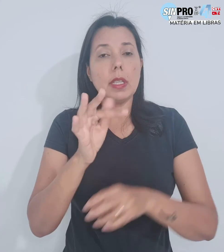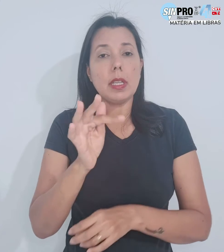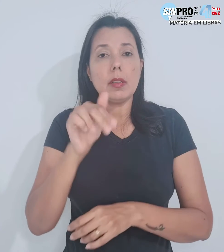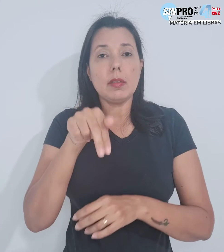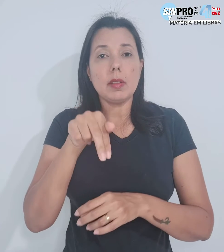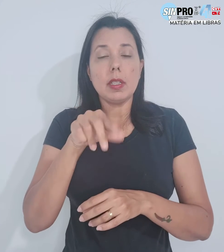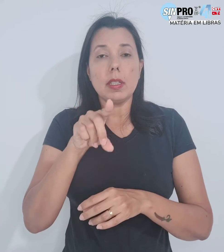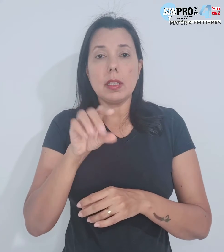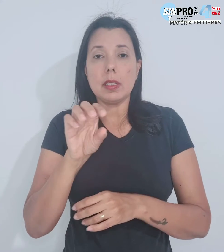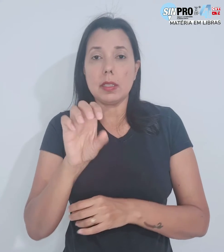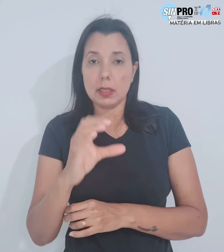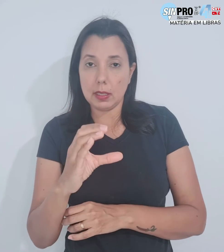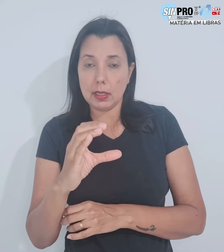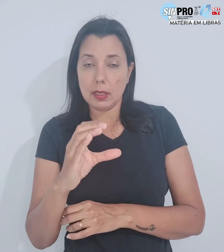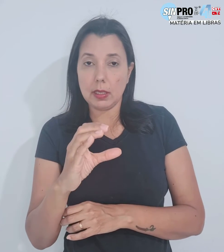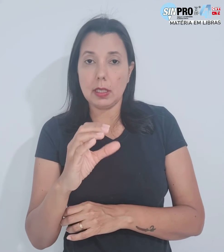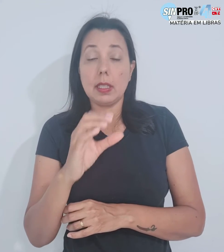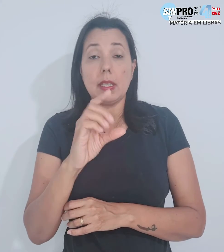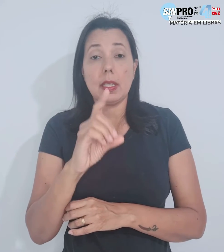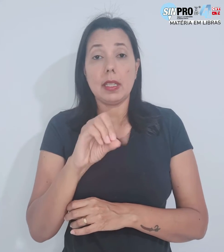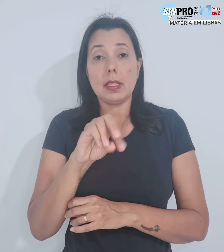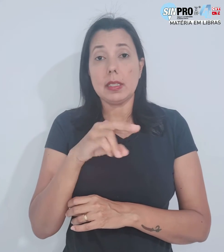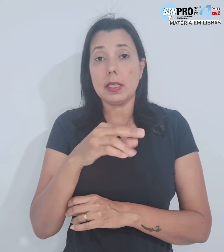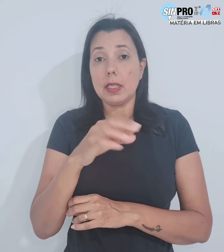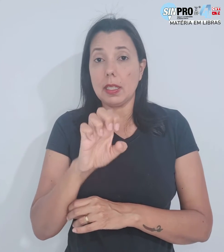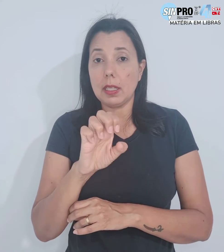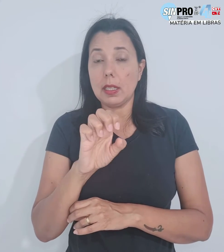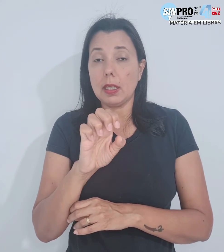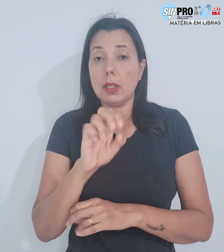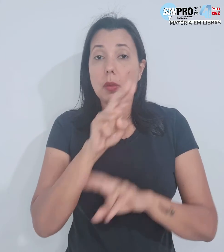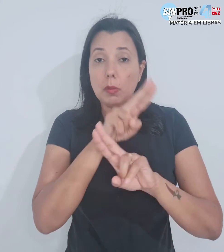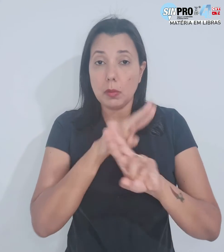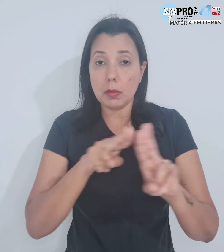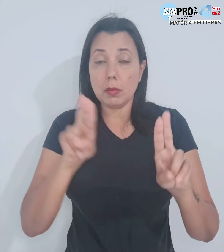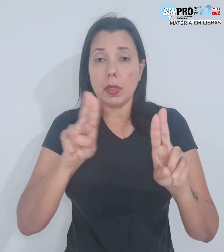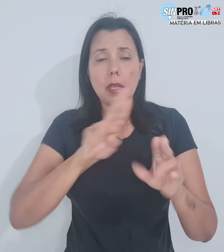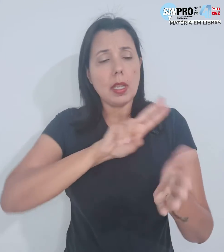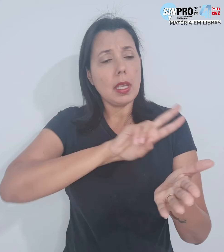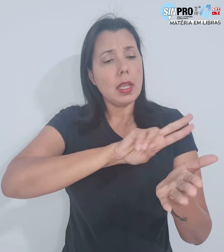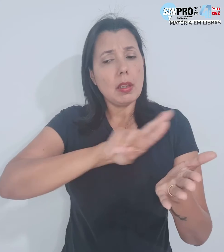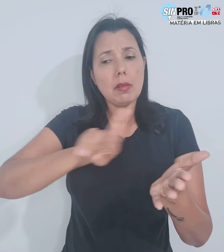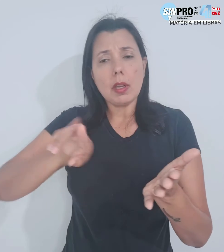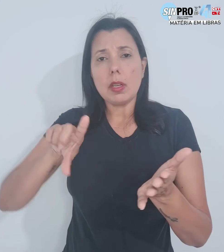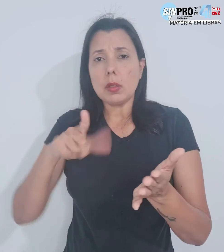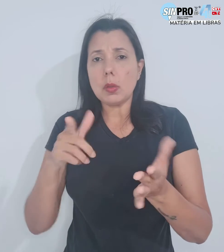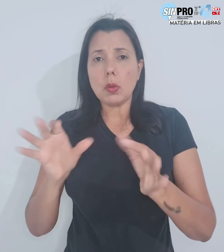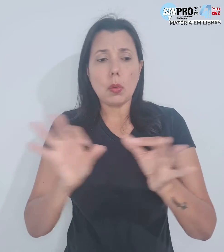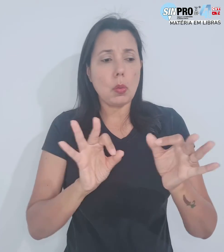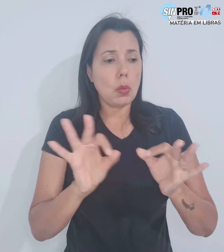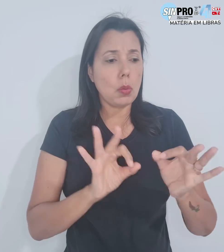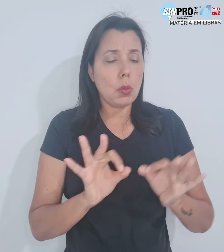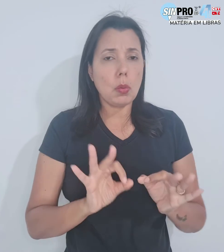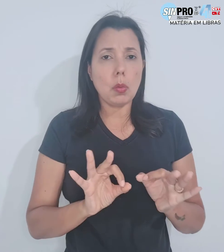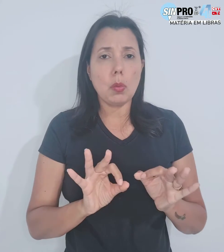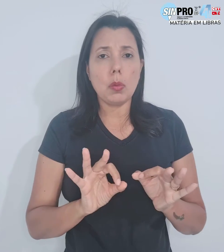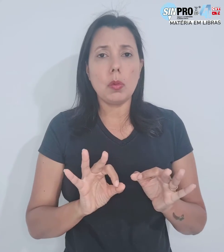FNDC, DCEUNB e várias outras organizações